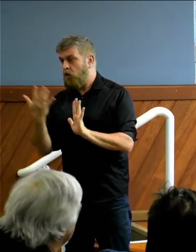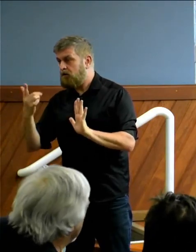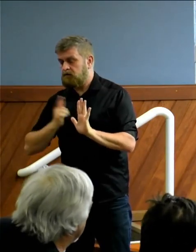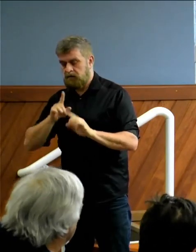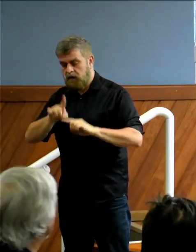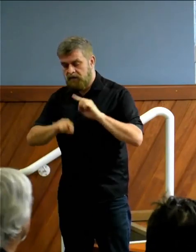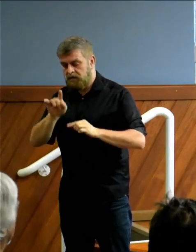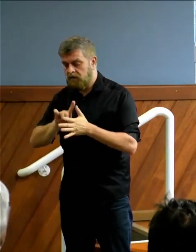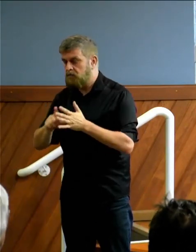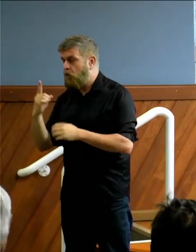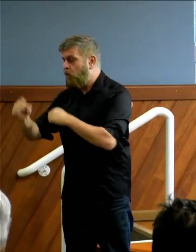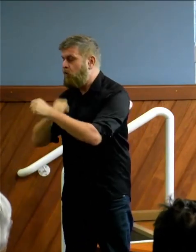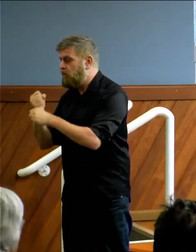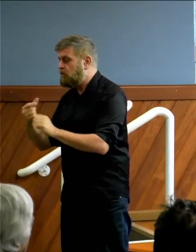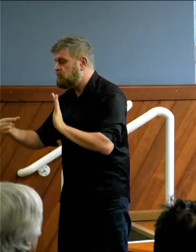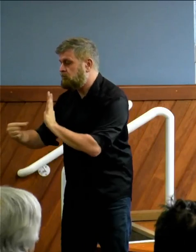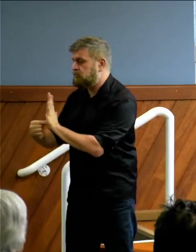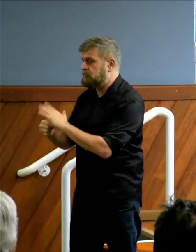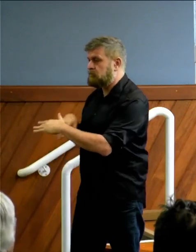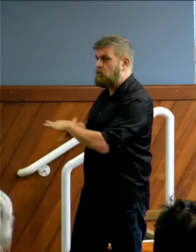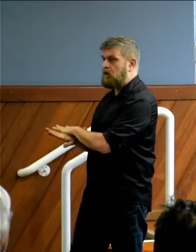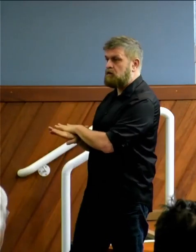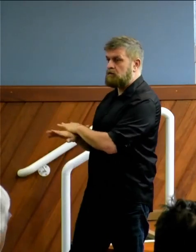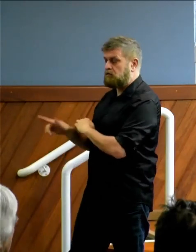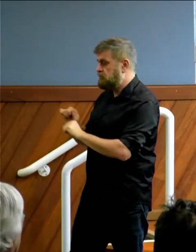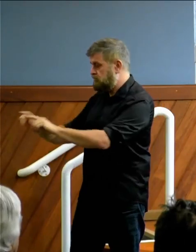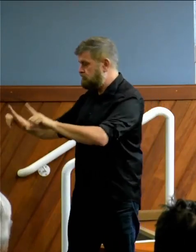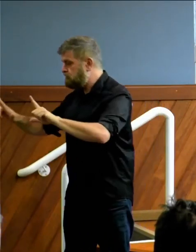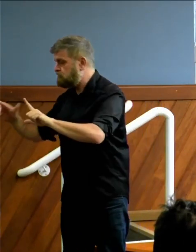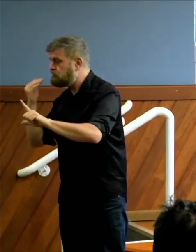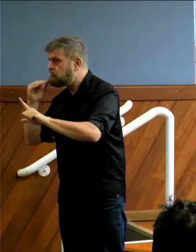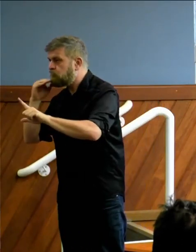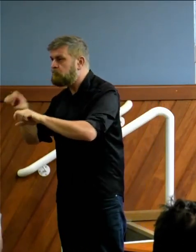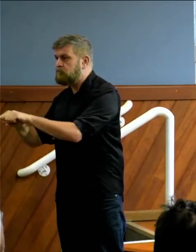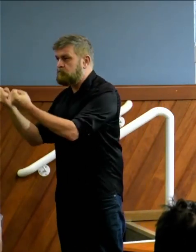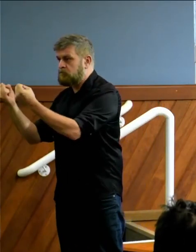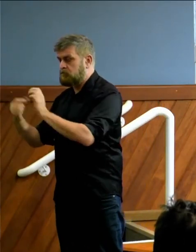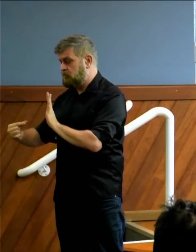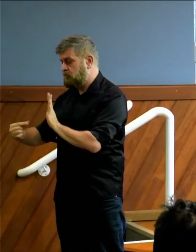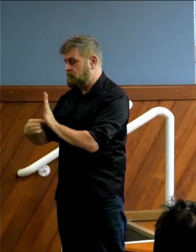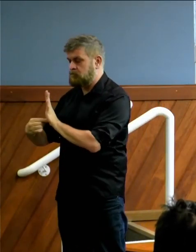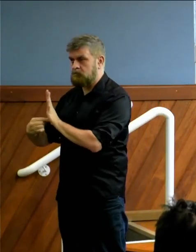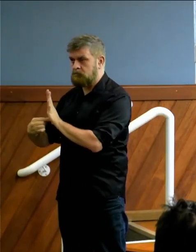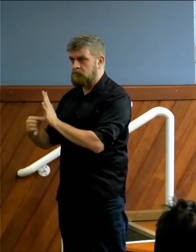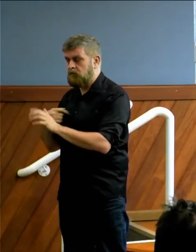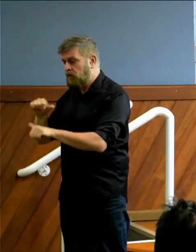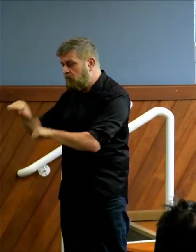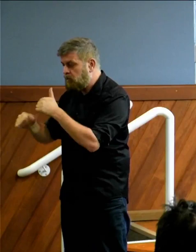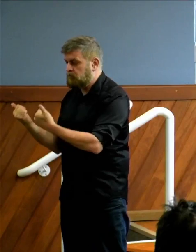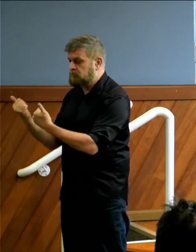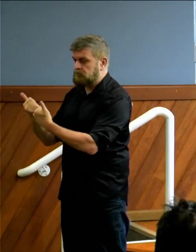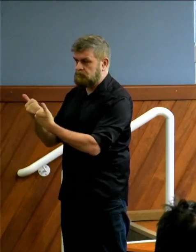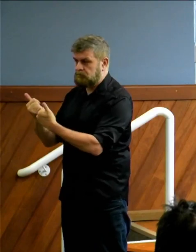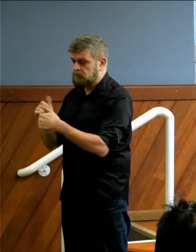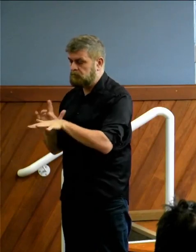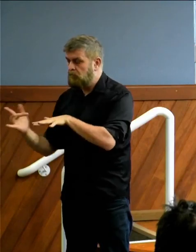material e vai tentar abrir daqui um ano? Ah, mas eu deixei ele guardadinho. Não tem problema, corrompe. Esses negócios estão aí para isso, é para a gente trocar. Ele é uma